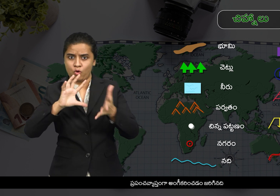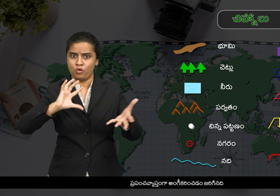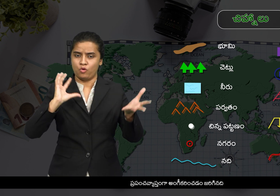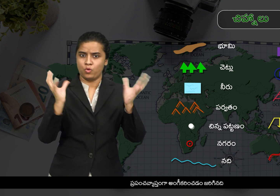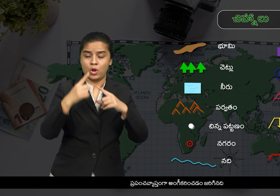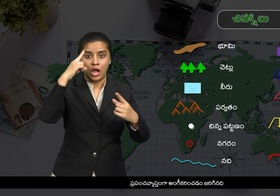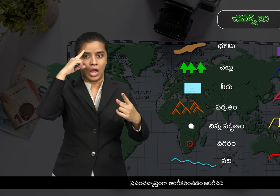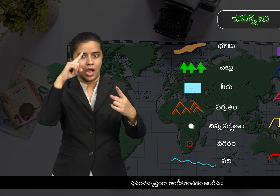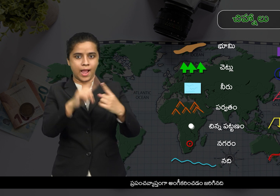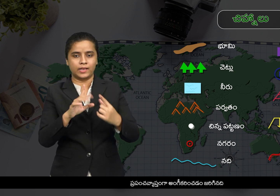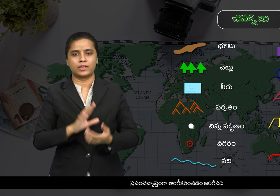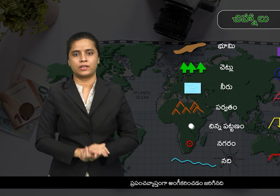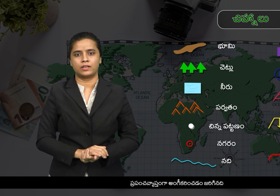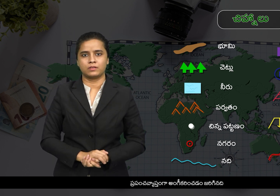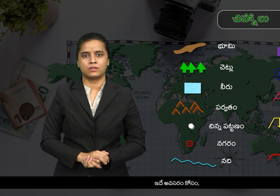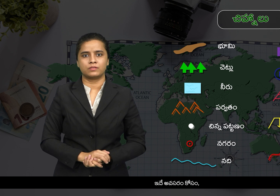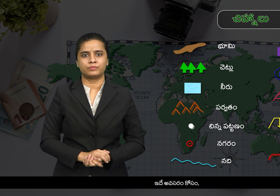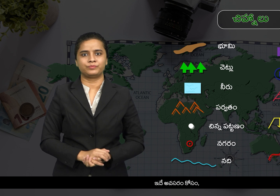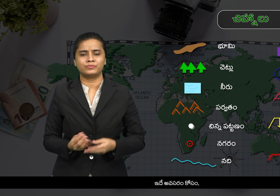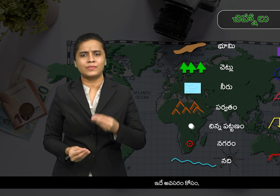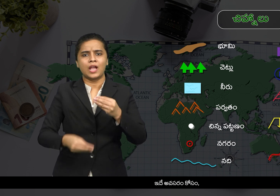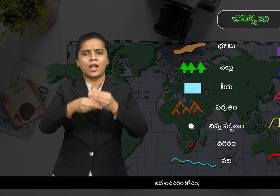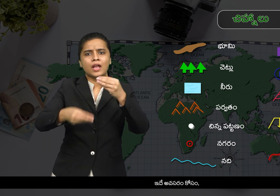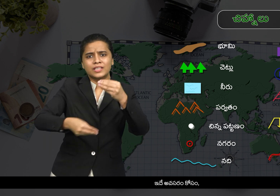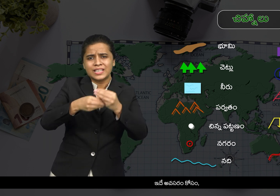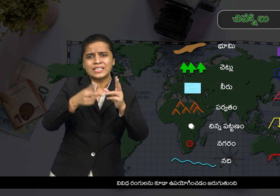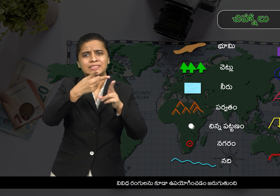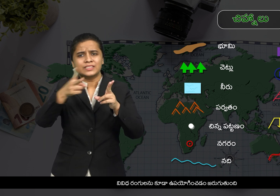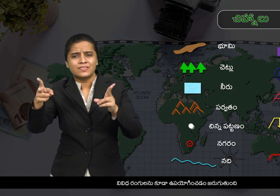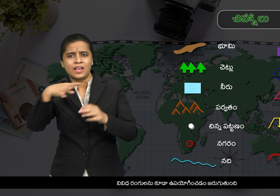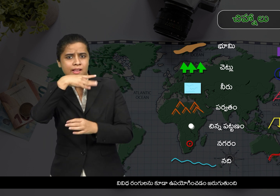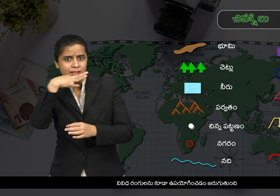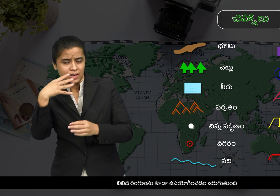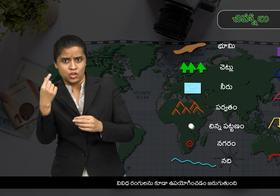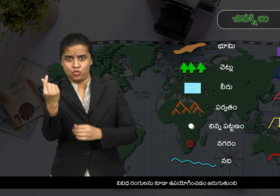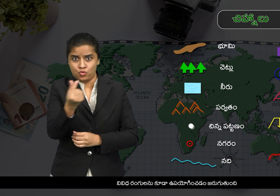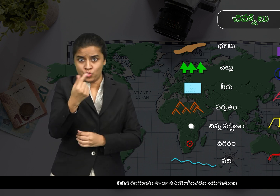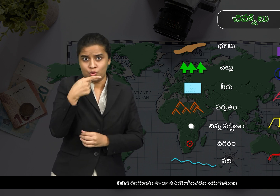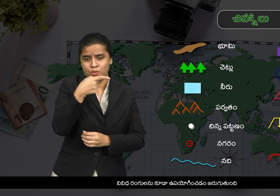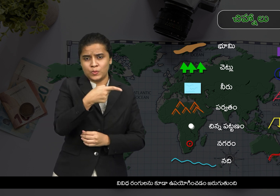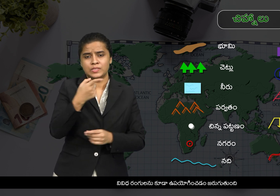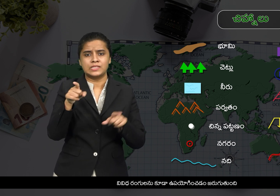ప్రపంచవ్యాప్తంగా అంగీకరించడం జరిగింది. ఇదే అవసరం కోసం వివిధ రంగులను కూడా ఉపయోగించడం